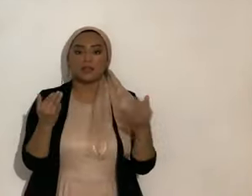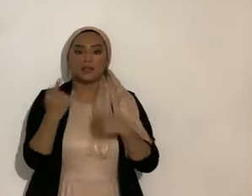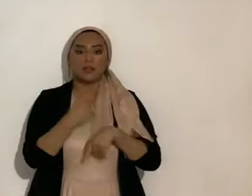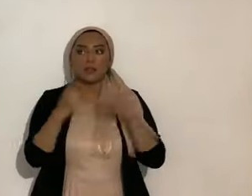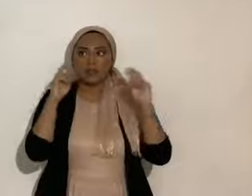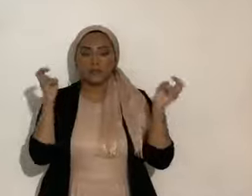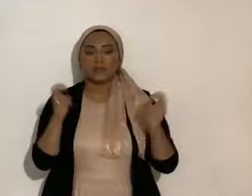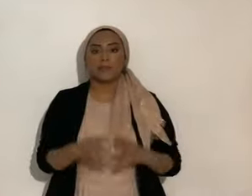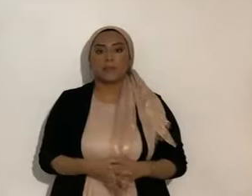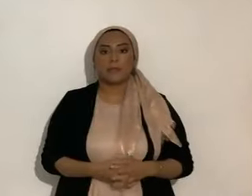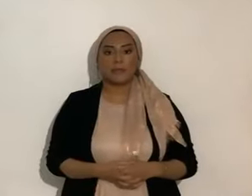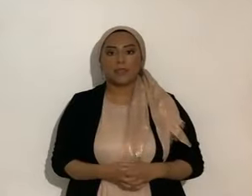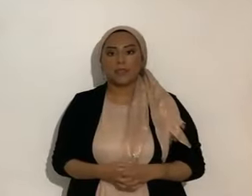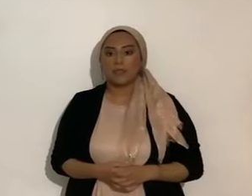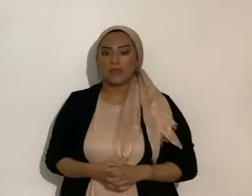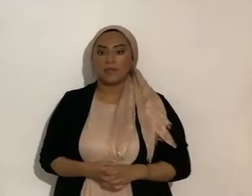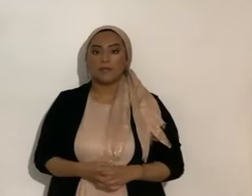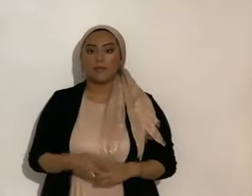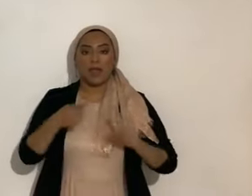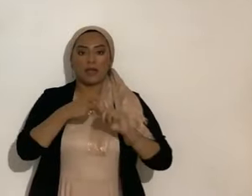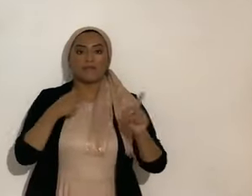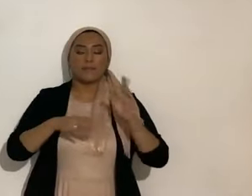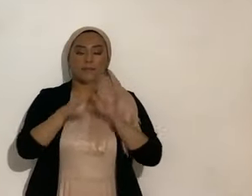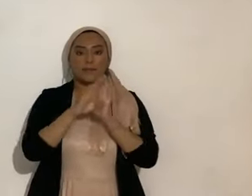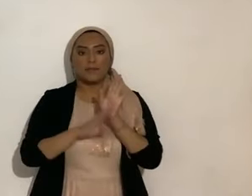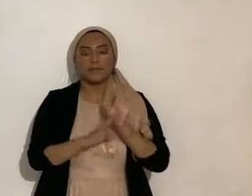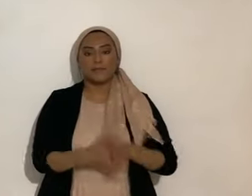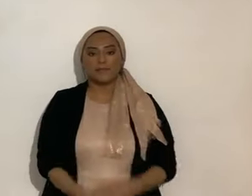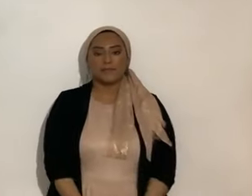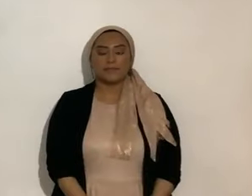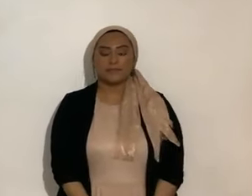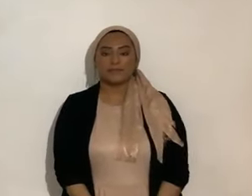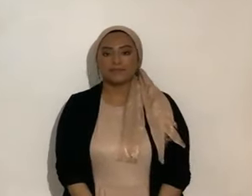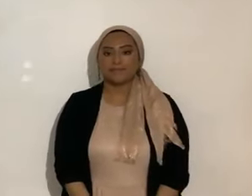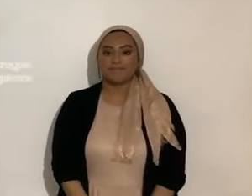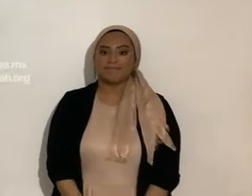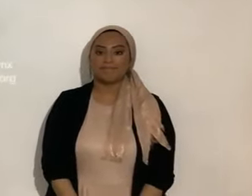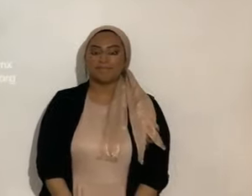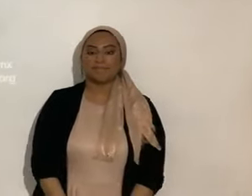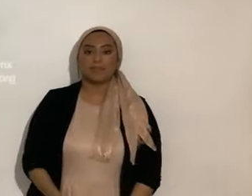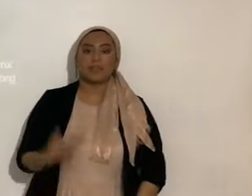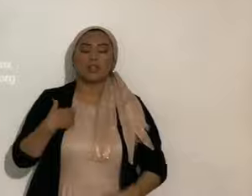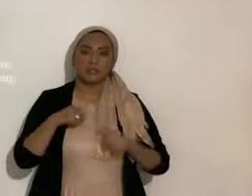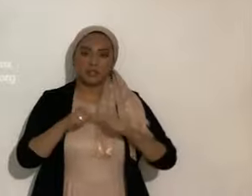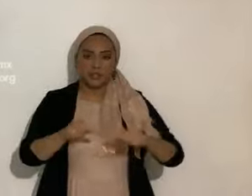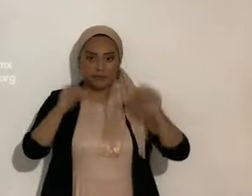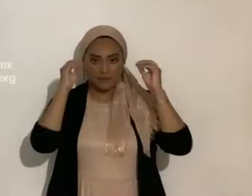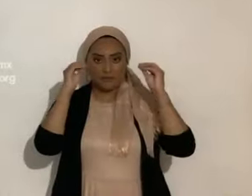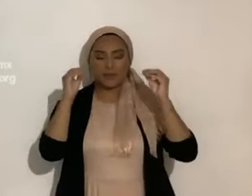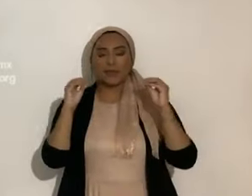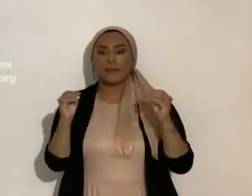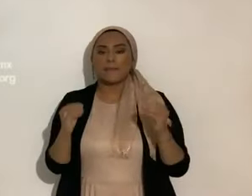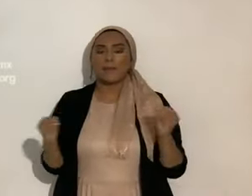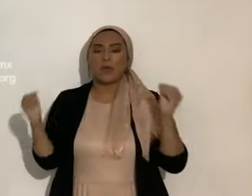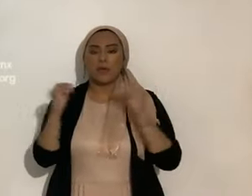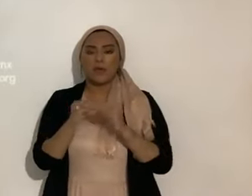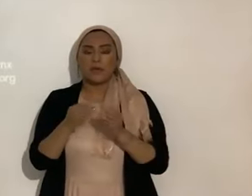Es muy provechoso porque está sacado de la Biblia. Y yo les voy a seguir ministrando cosas más